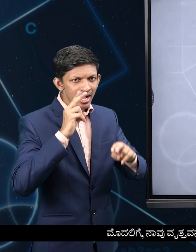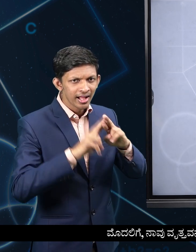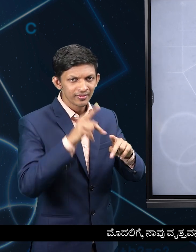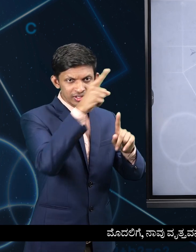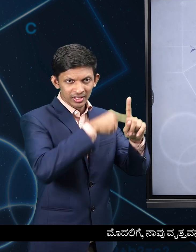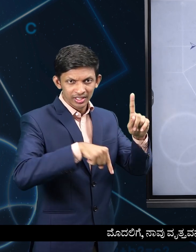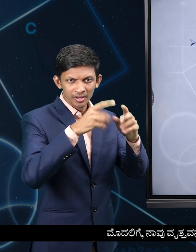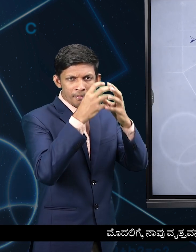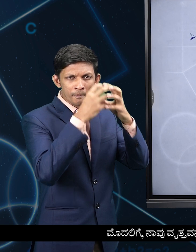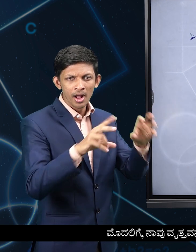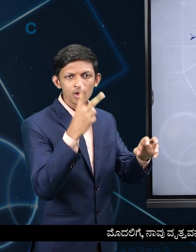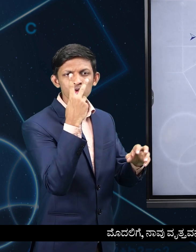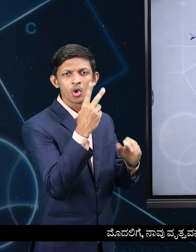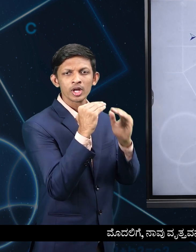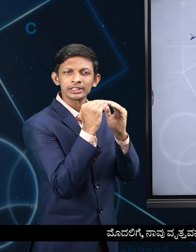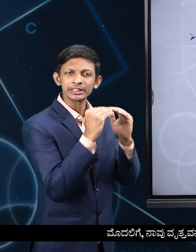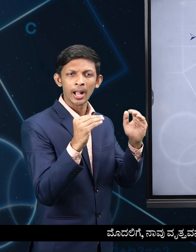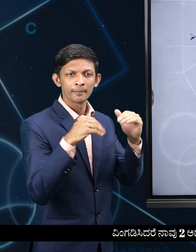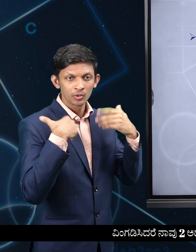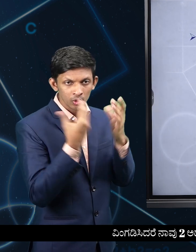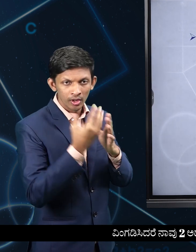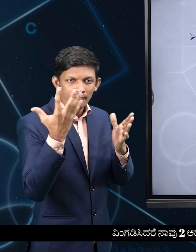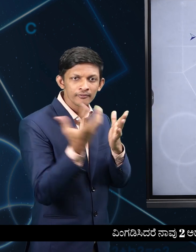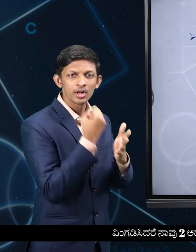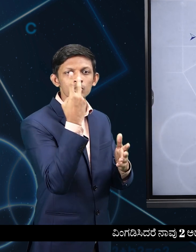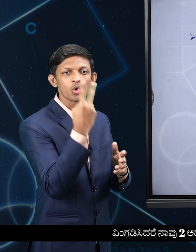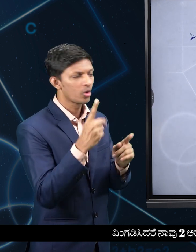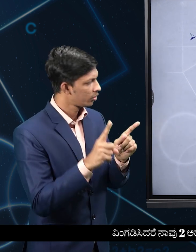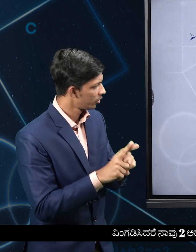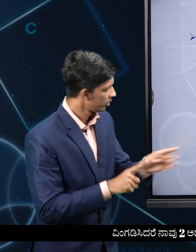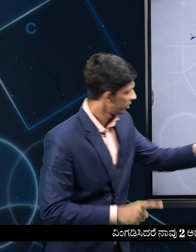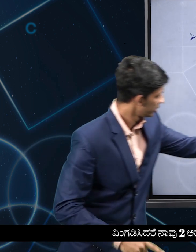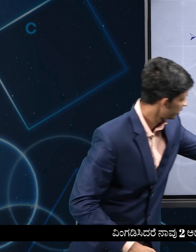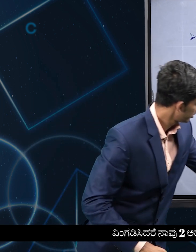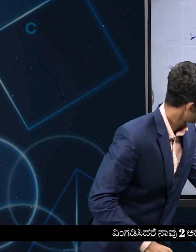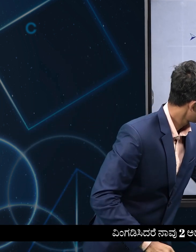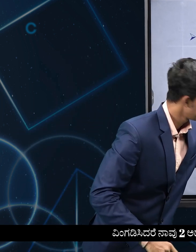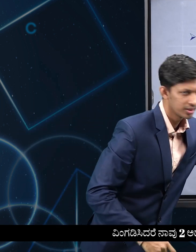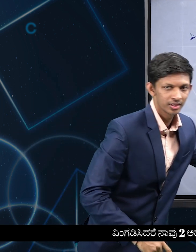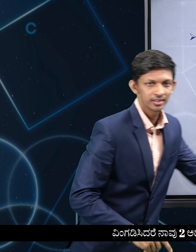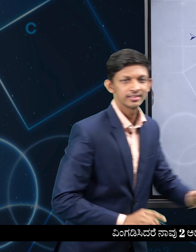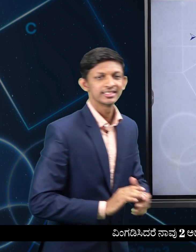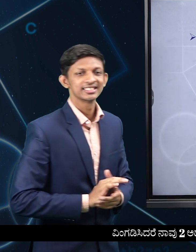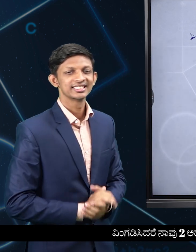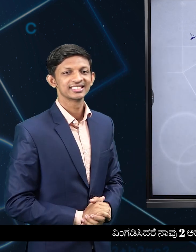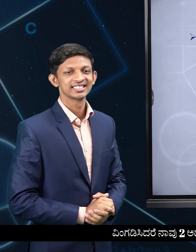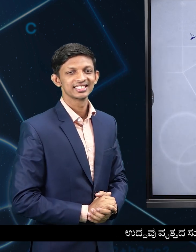ವೃತ್ತವನ್ನು 2 ಸಮಾನ ವಲಯಗಳಾಗಿ ವಿಂಗಡಿಸಿದರೆ ನಾವು 2 ಅರ್ಧವೃತ್ತಗಳನ್ನು ಪಡೆಯುತ್ತೇವೆ. ಅರ್ಧವೃತ್ತಾಕಾರದ ಚಾಪದ ಉದ್ದವು